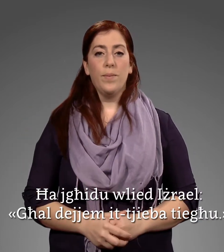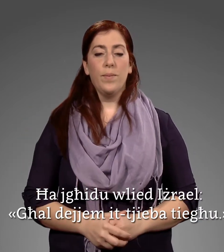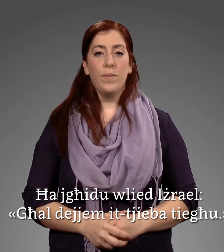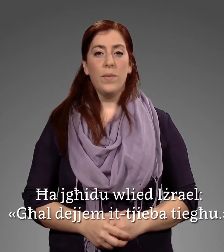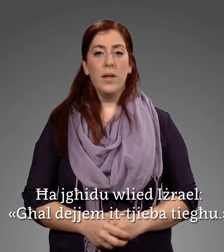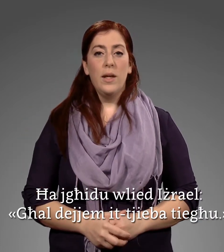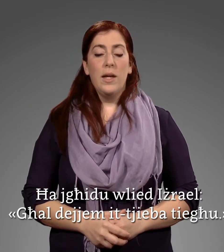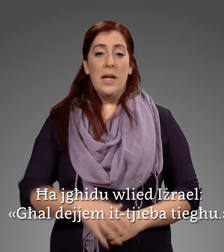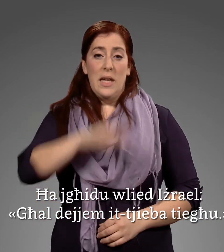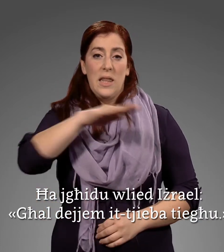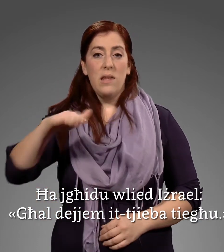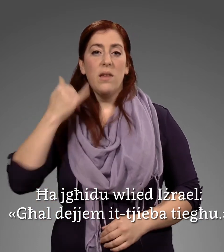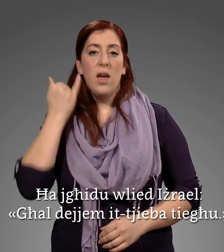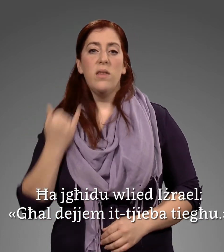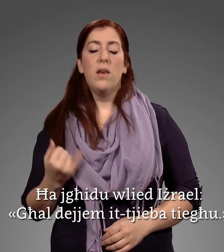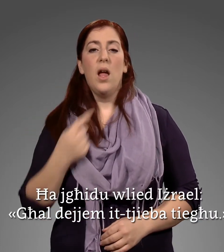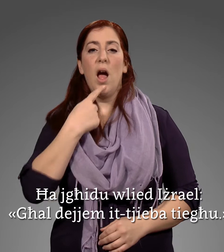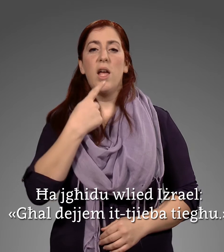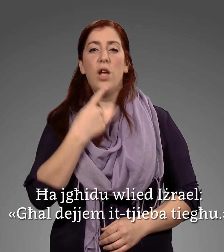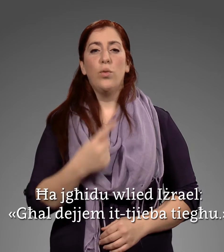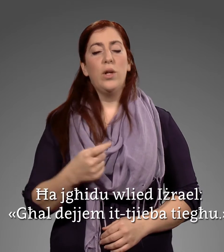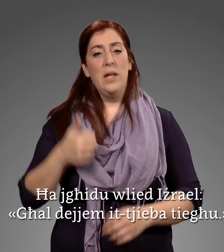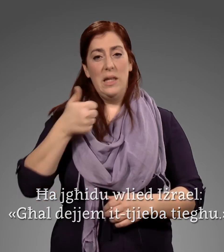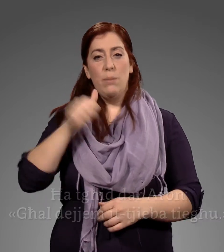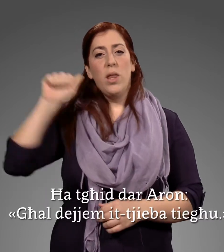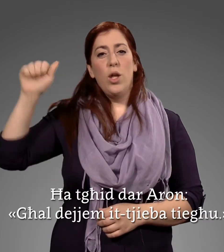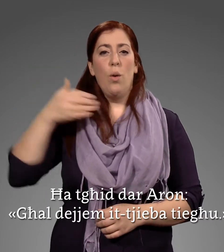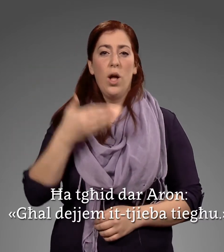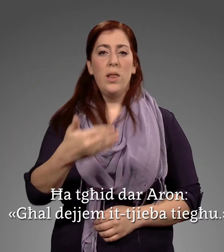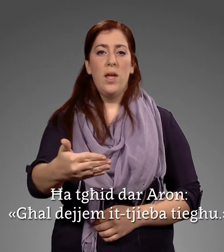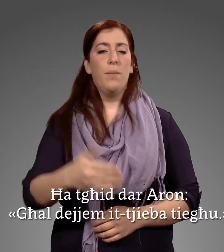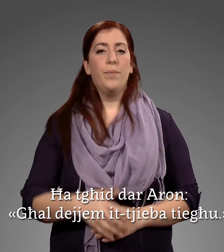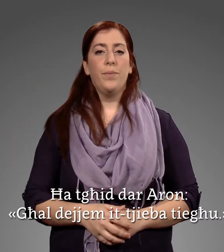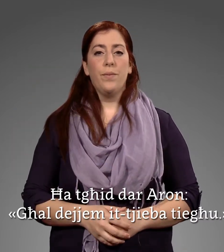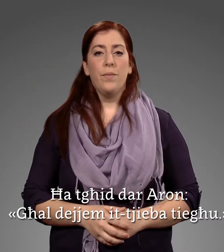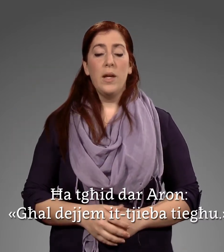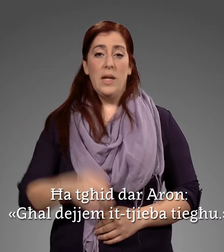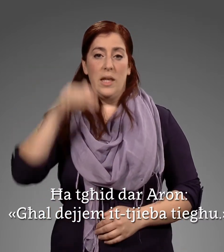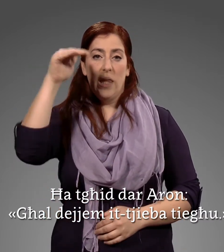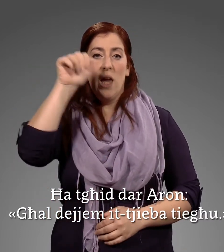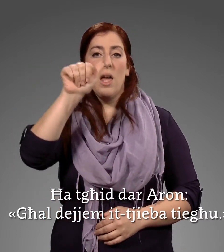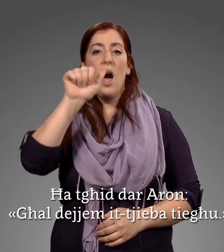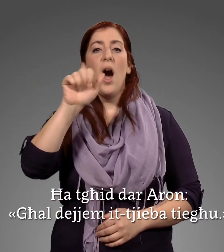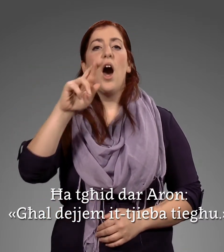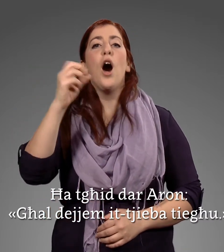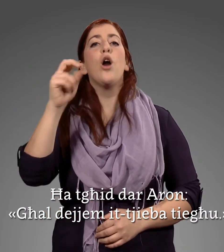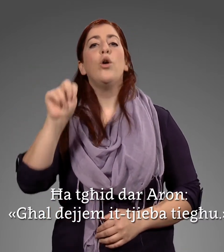Ħajjgħidu liet Iżrael għal dejjem it-tieba tiegħu. Ħatejt dar Aaron għal dejjem it-tieba